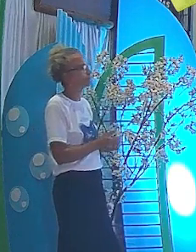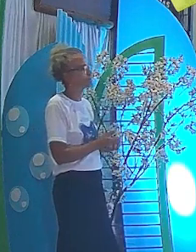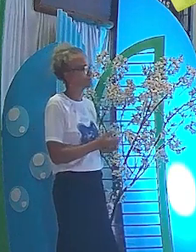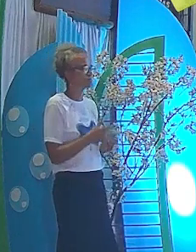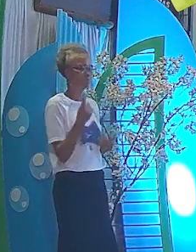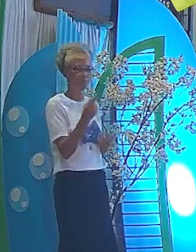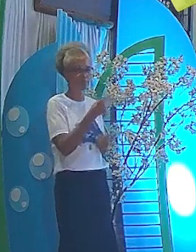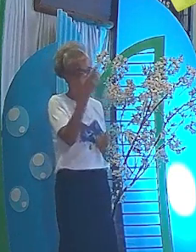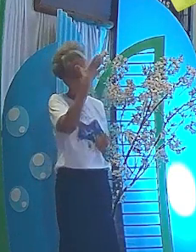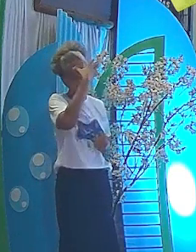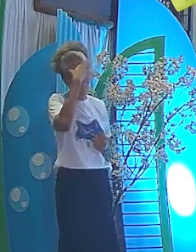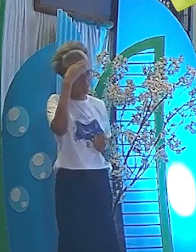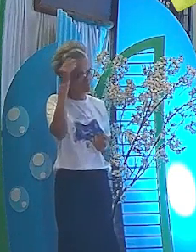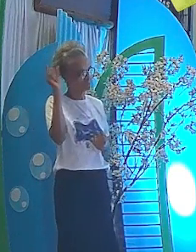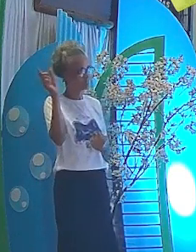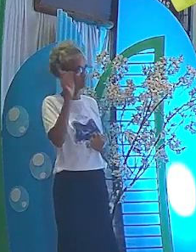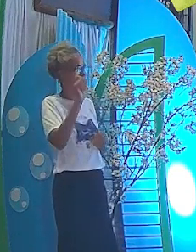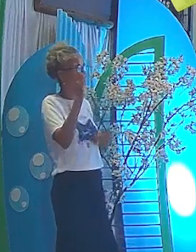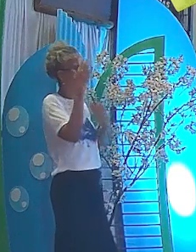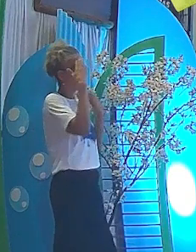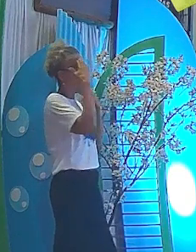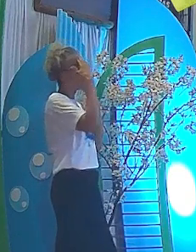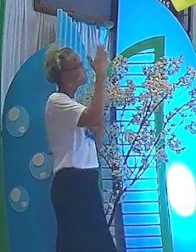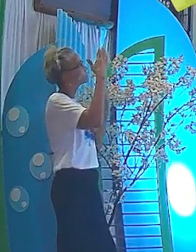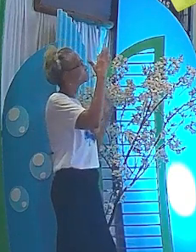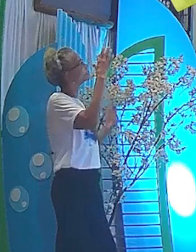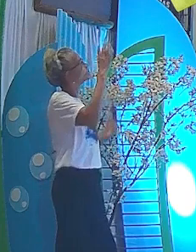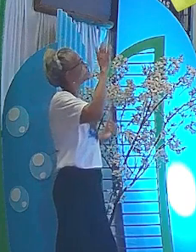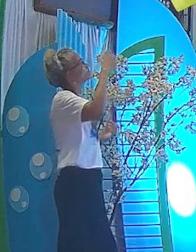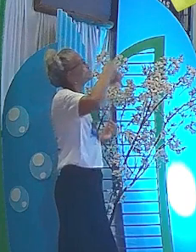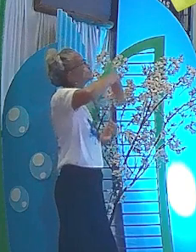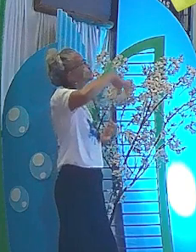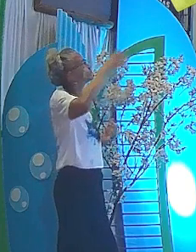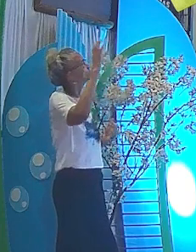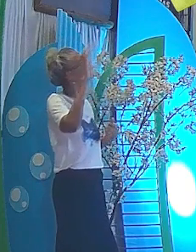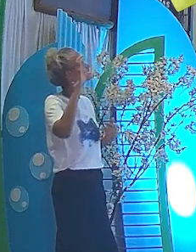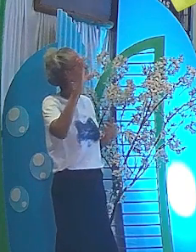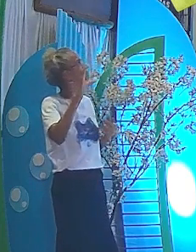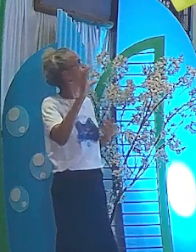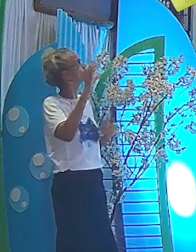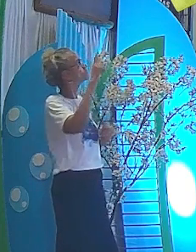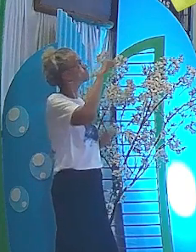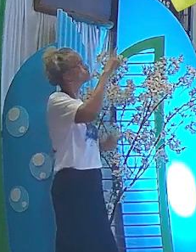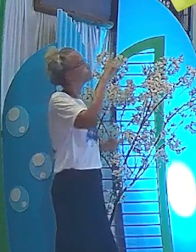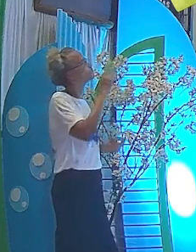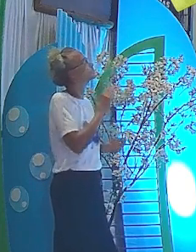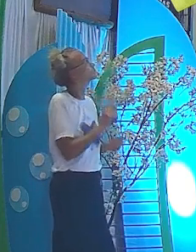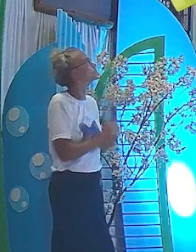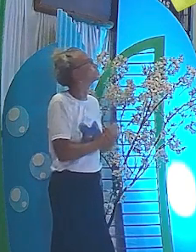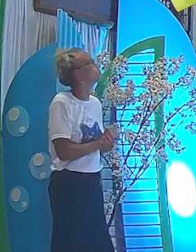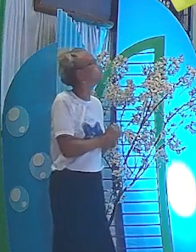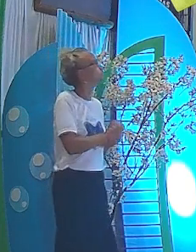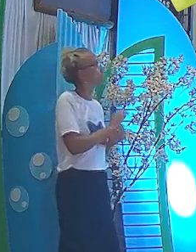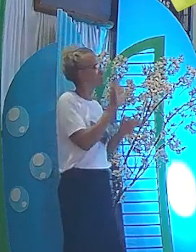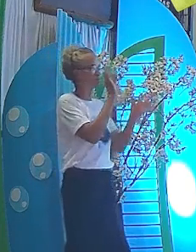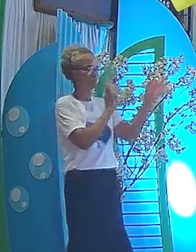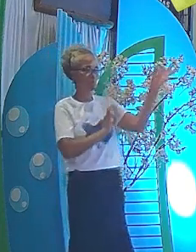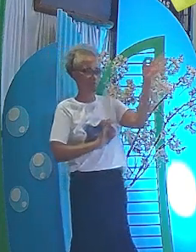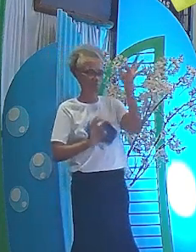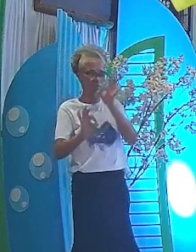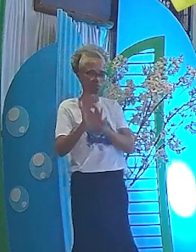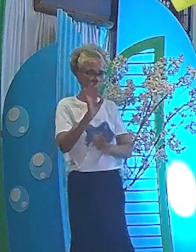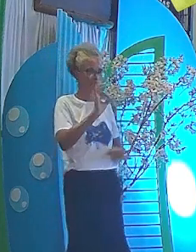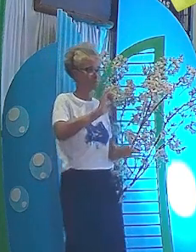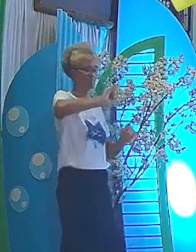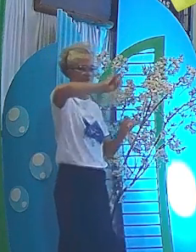não pode deixar de agradecer ao Ministério da Cultura, à Lei de Incentivo à Cultura, Lei Rouanet, ao Projeto Baleia Jubarte, que